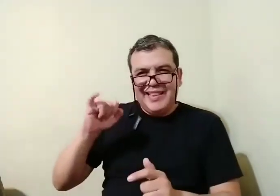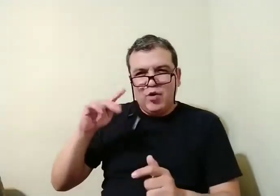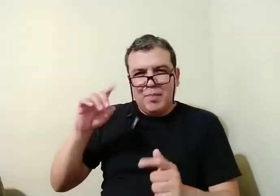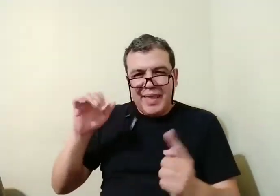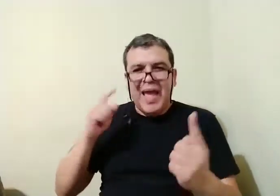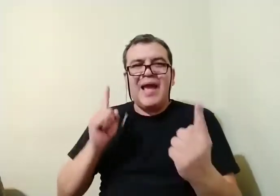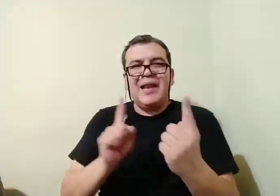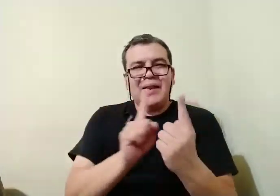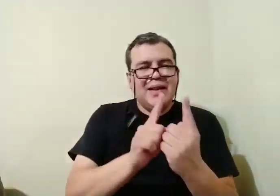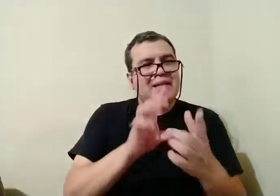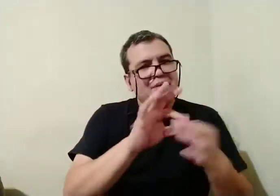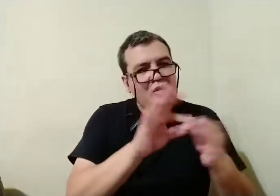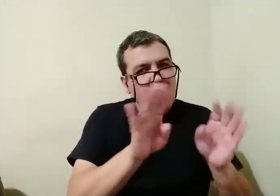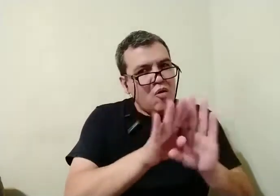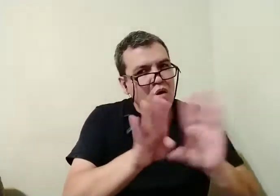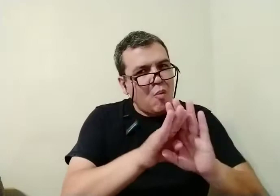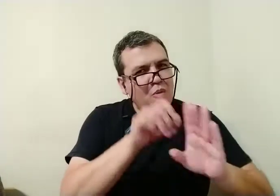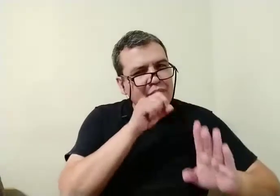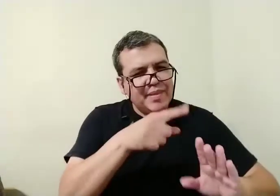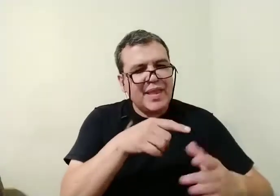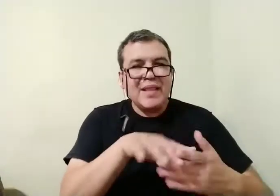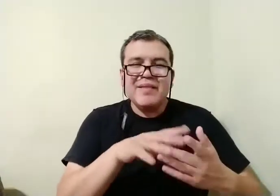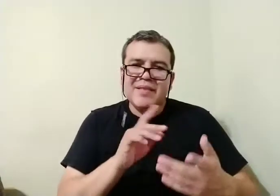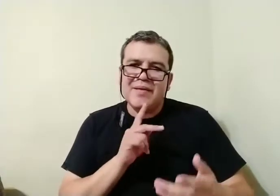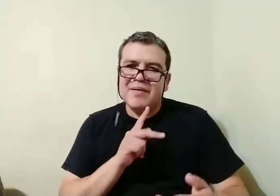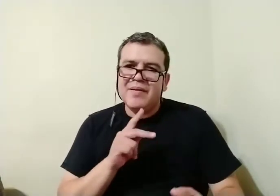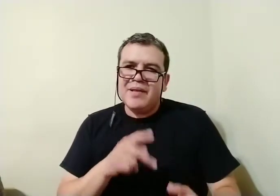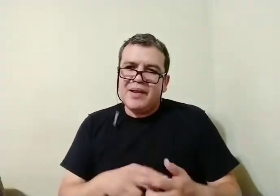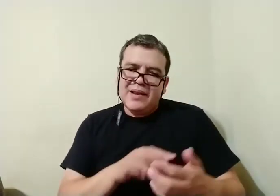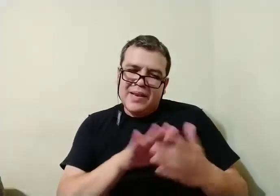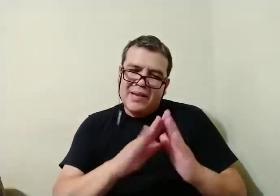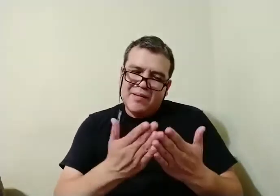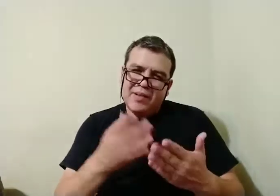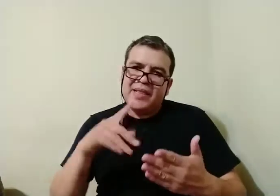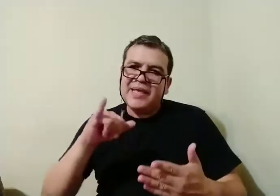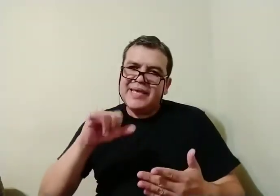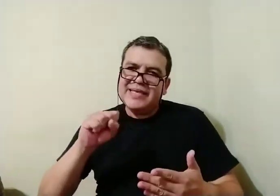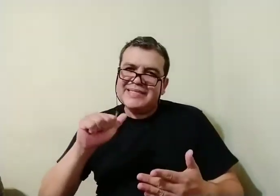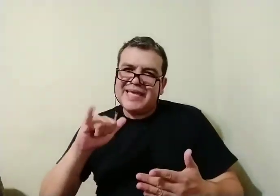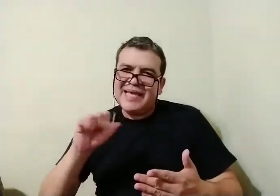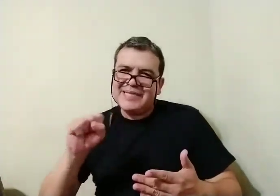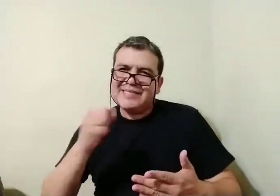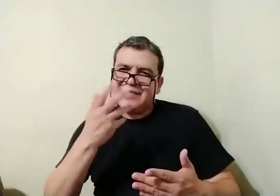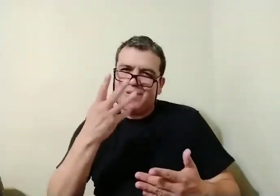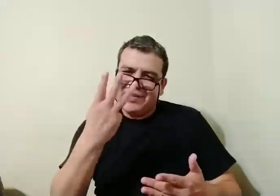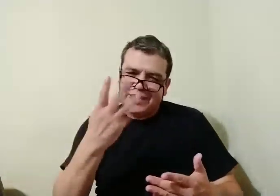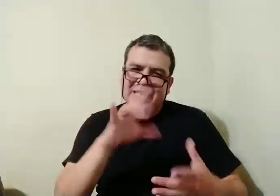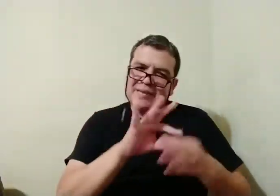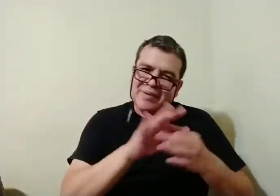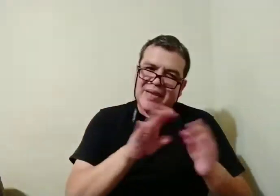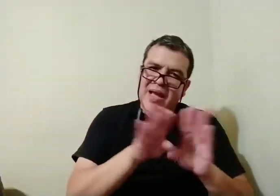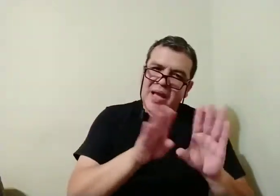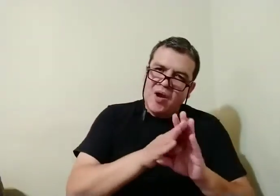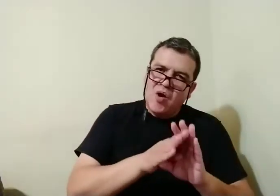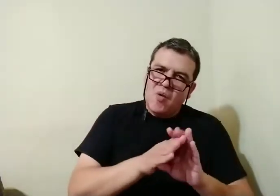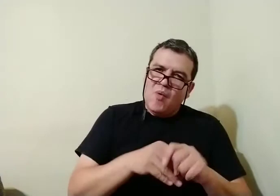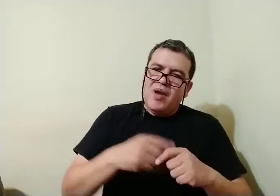En cada caso, los discípulos proclamaron la palabra de Dios, no la propia. El